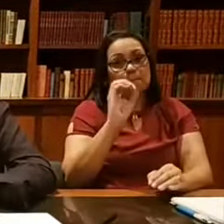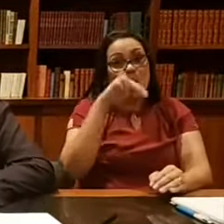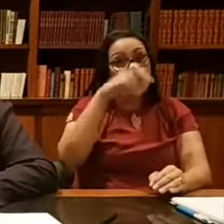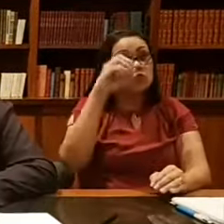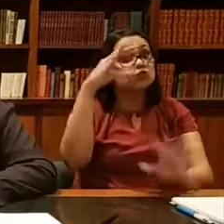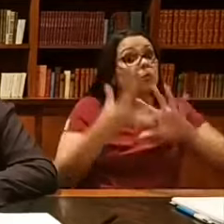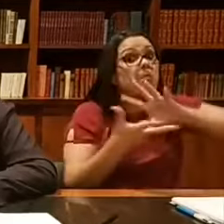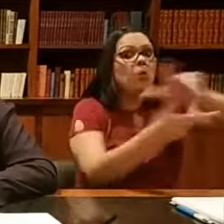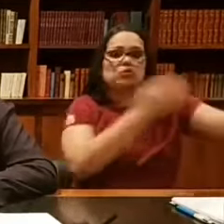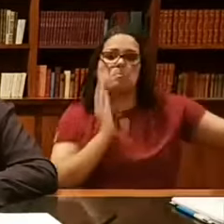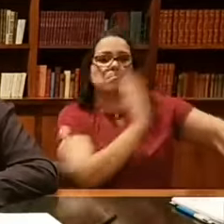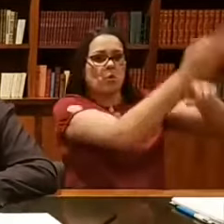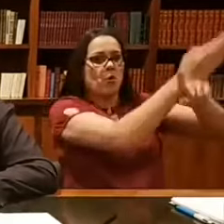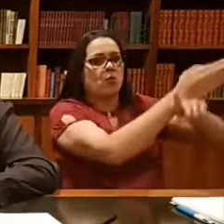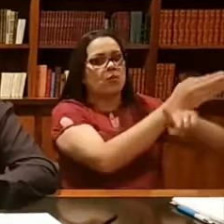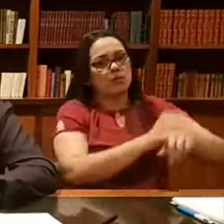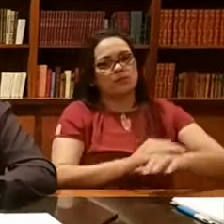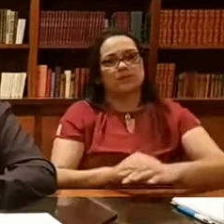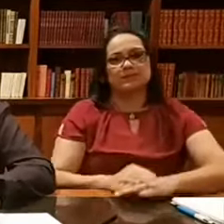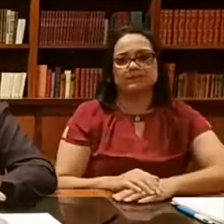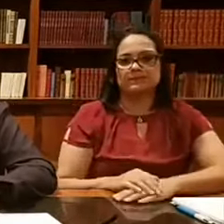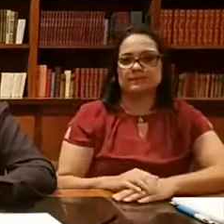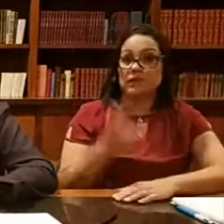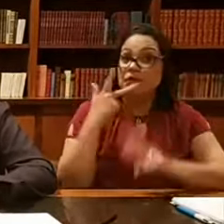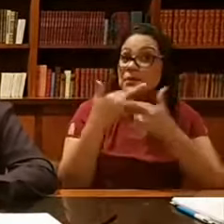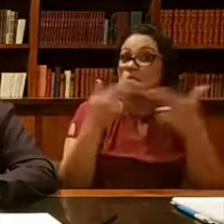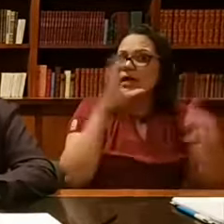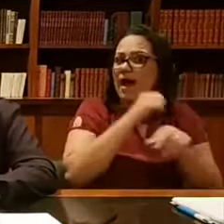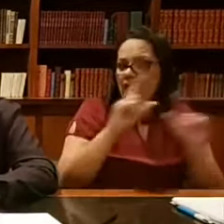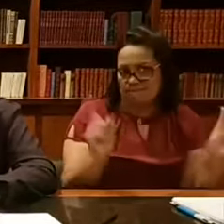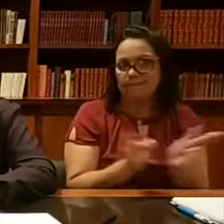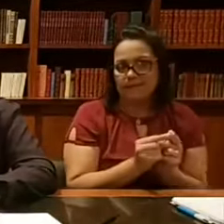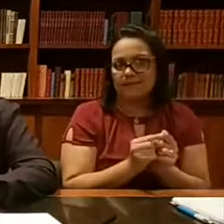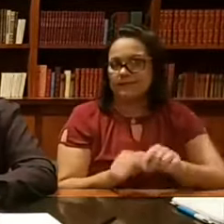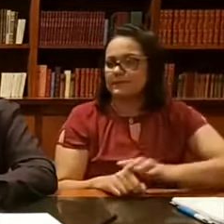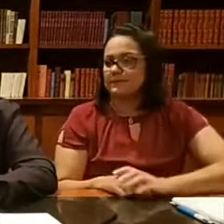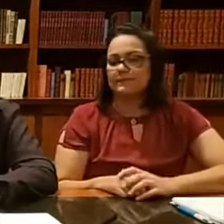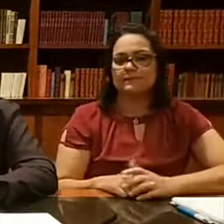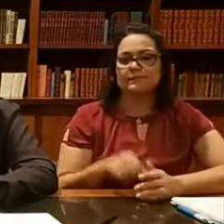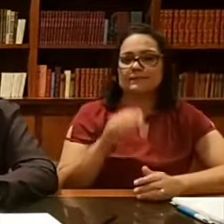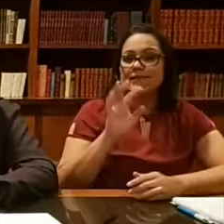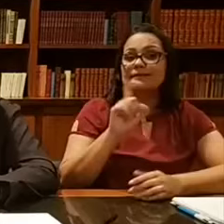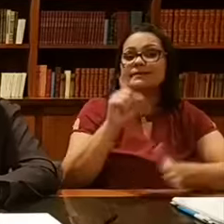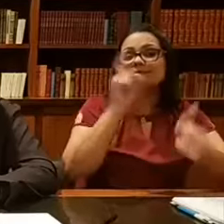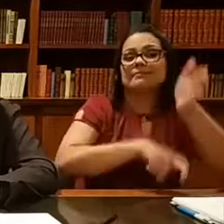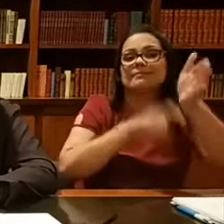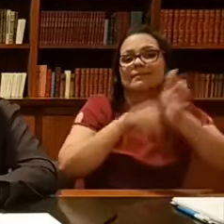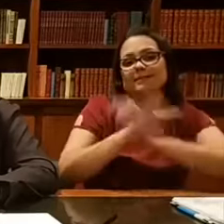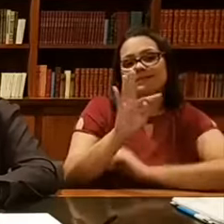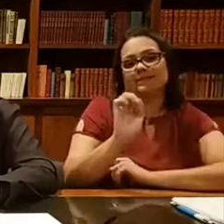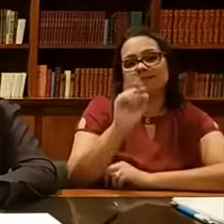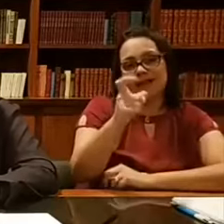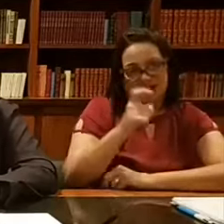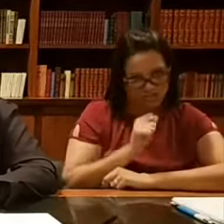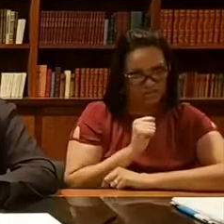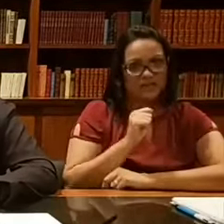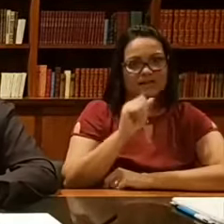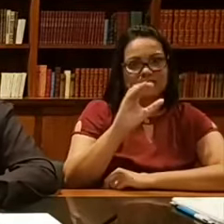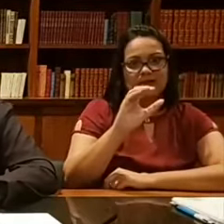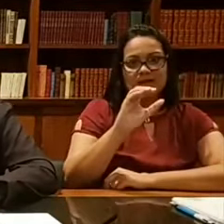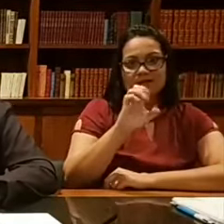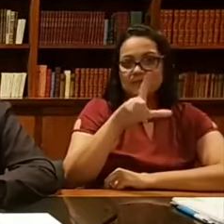Eu vou falar aqui, se tiver alguma coisa para comentar. Uma coisa bastante rápida aqui. Taxa Selic, de novo, né, passou para